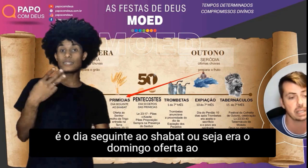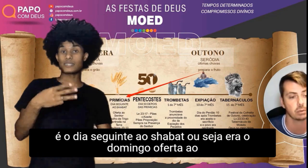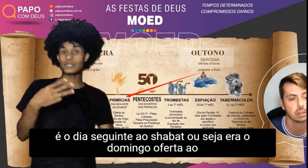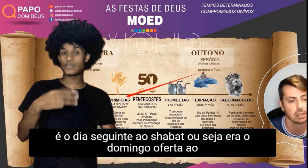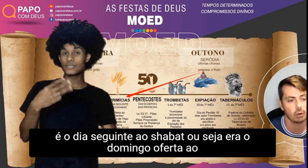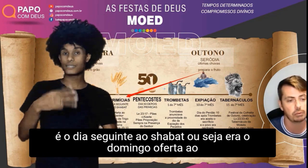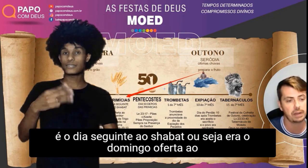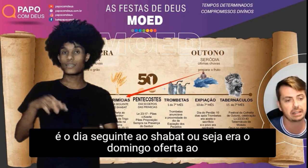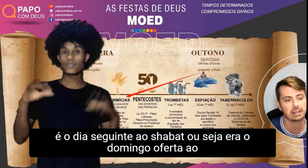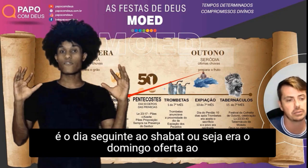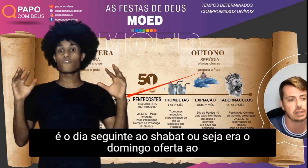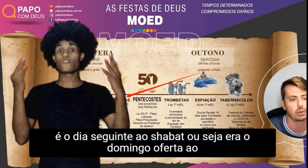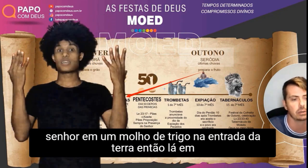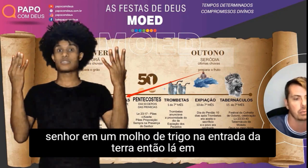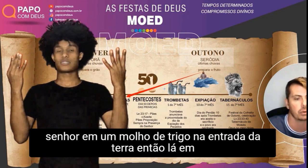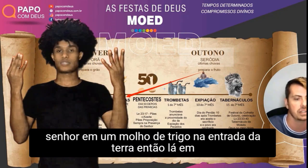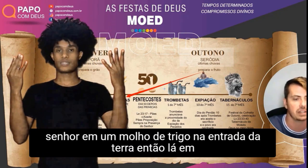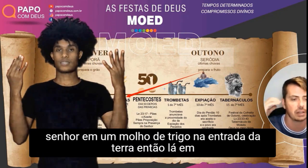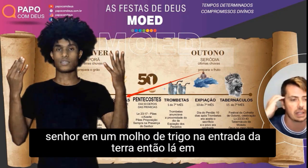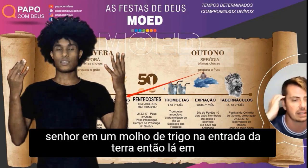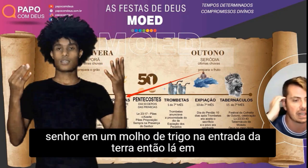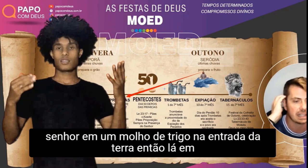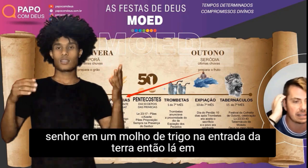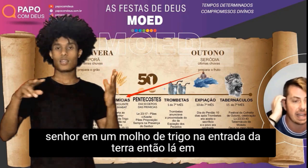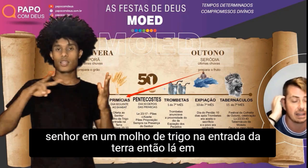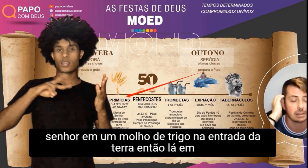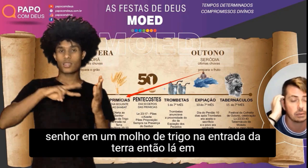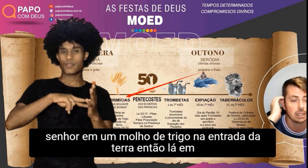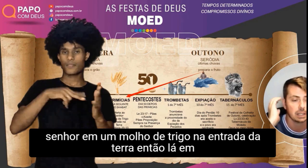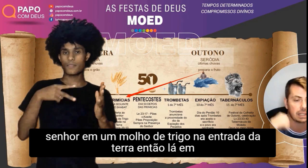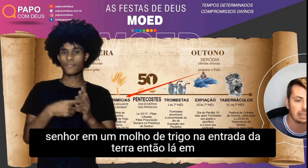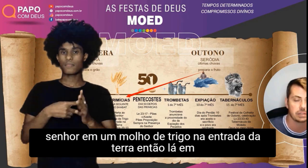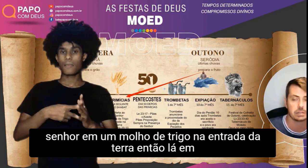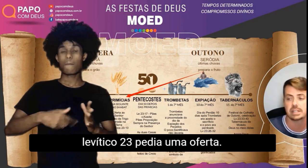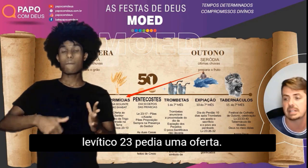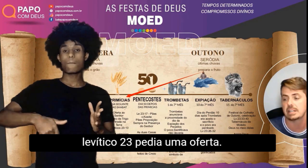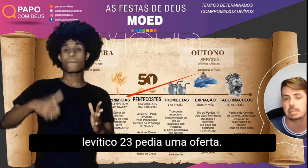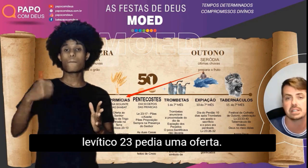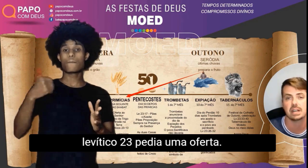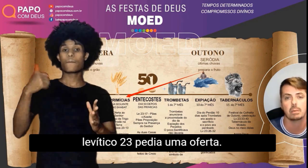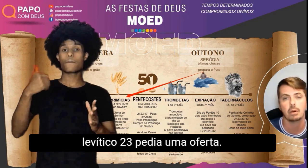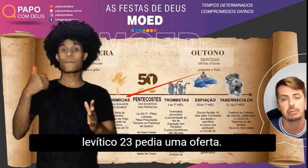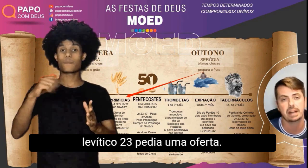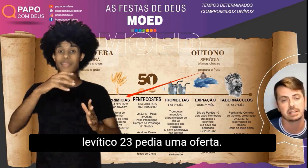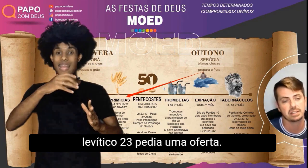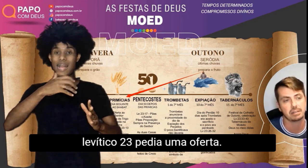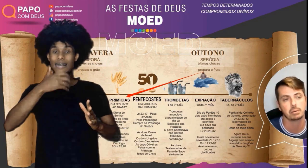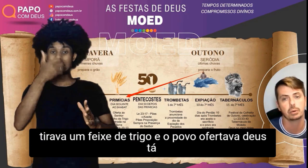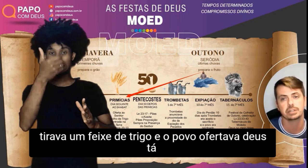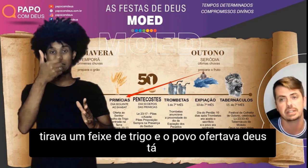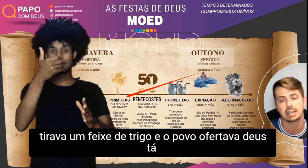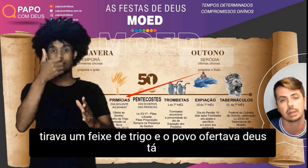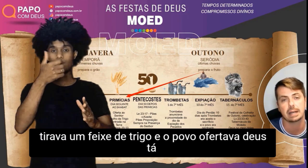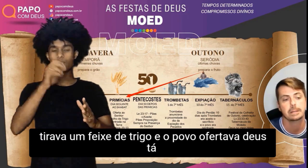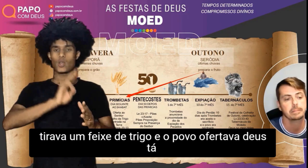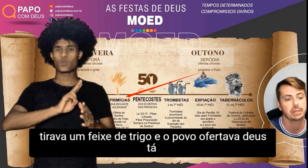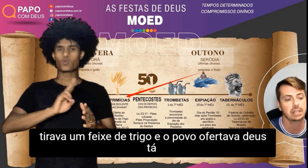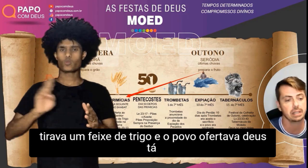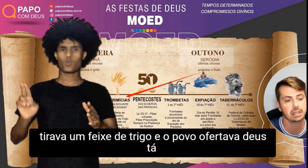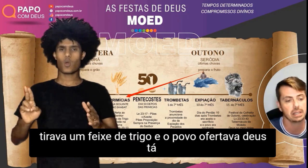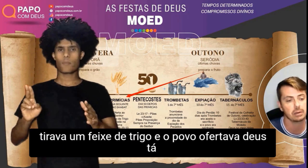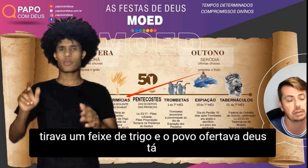era o domingo. Oferta ao Senhor no molho de trigo na entrada da terra. Então, lá em Levíticos 23, pedia uma oferta, tirava um molho de trigo